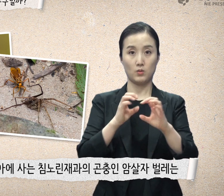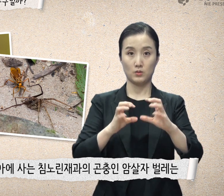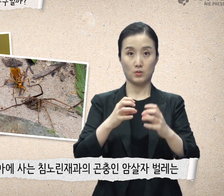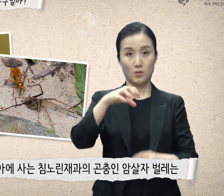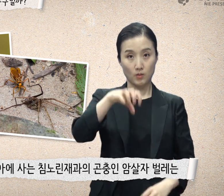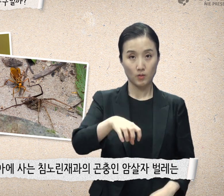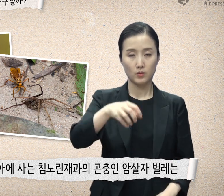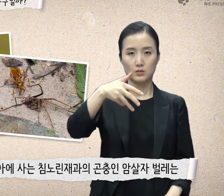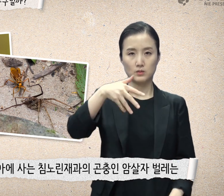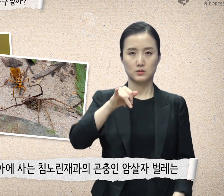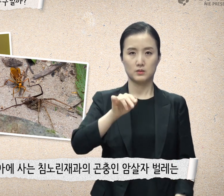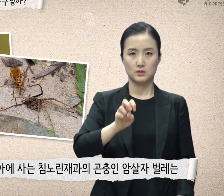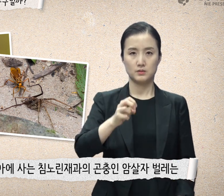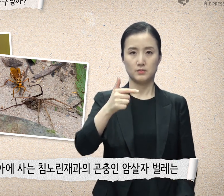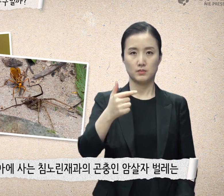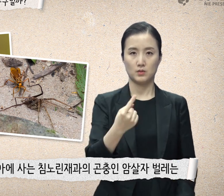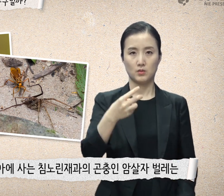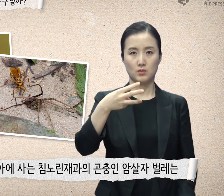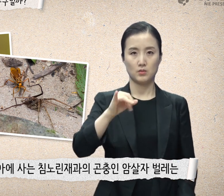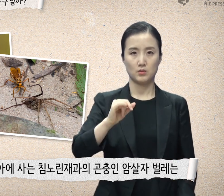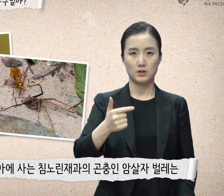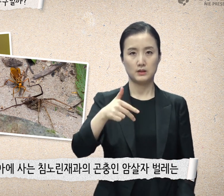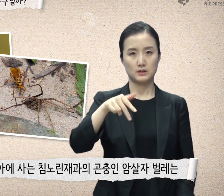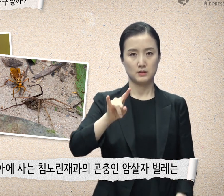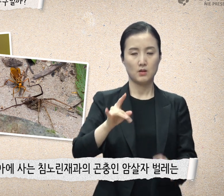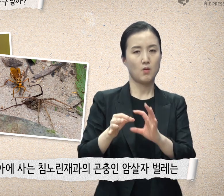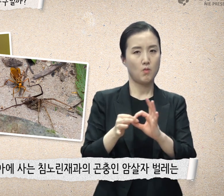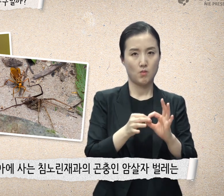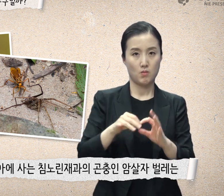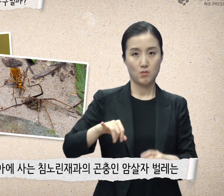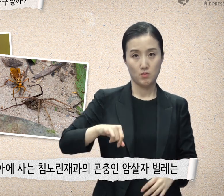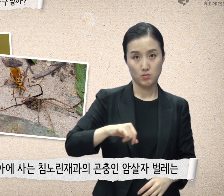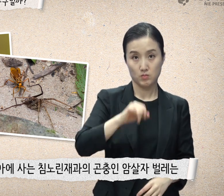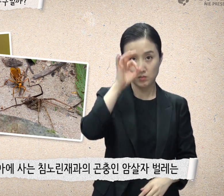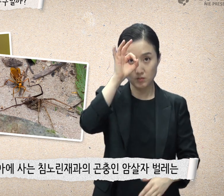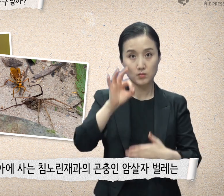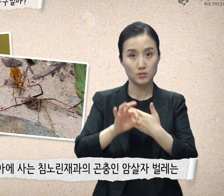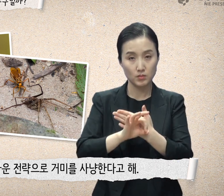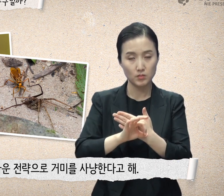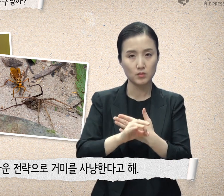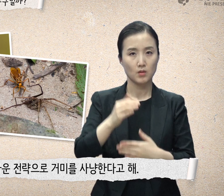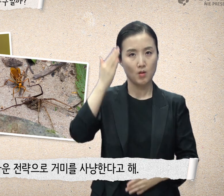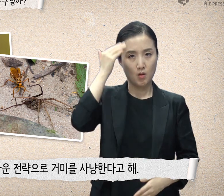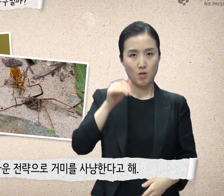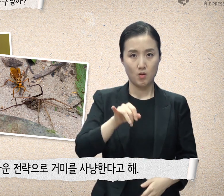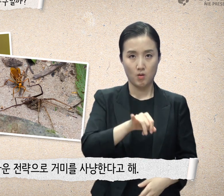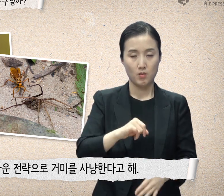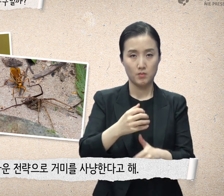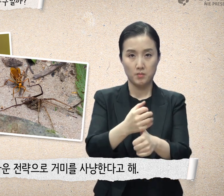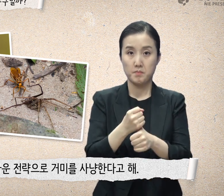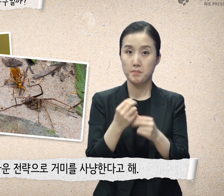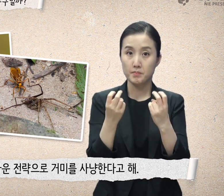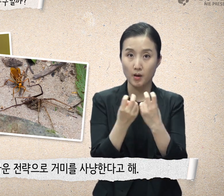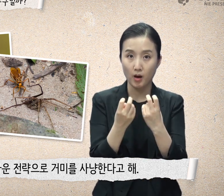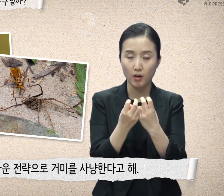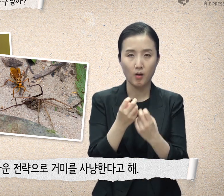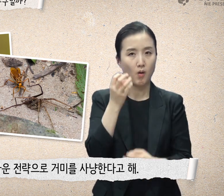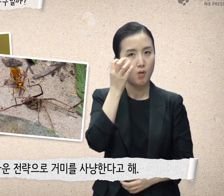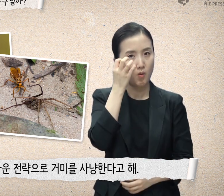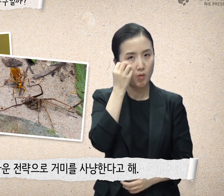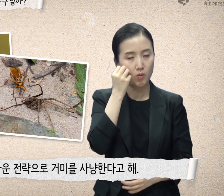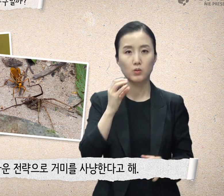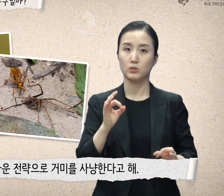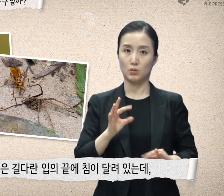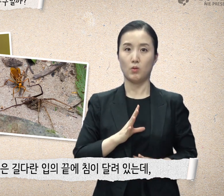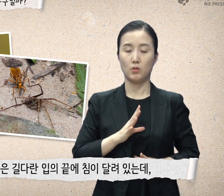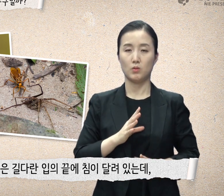오스트레일리아에 사는 침노린 제과의 곤충인 암살자 벌레는 놀라운 전략으로 거미를 사냥한다고